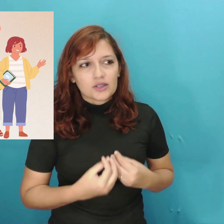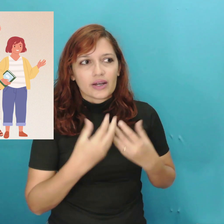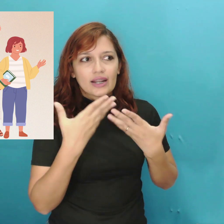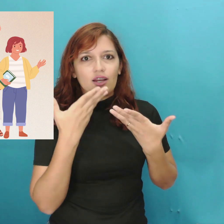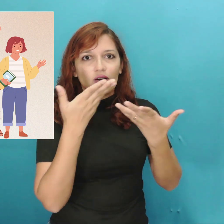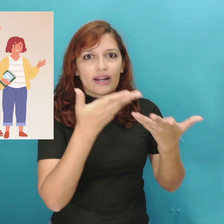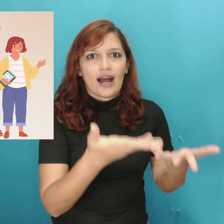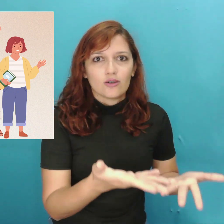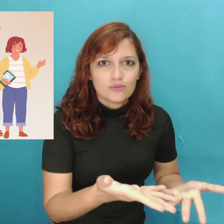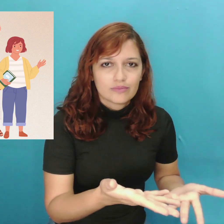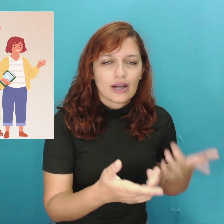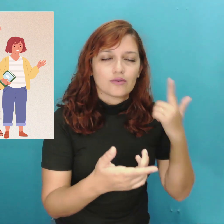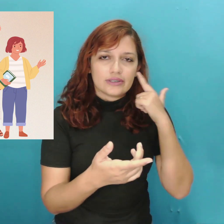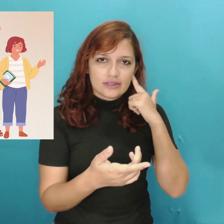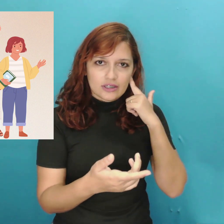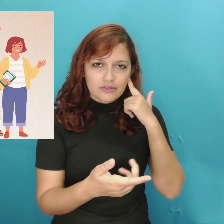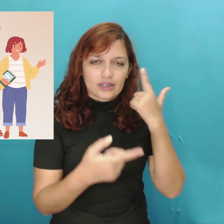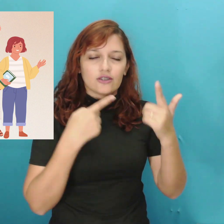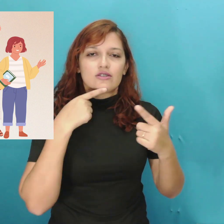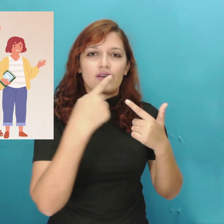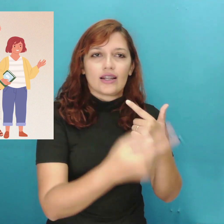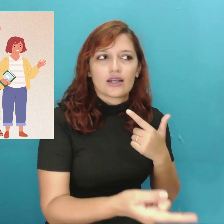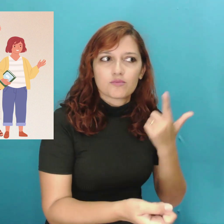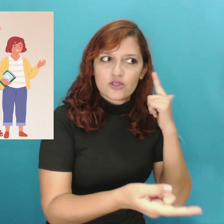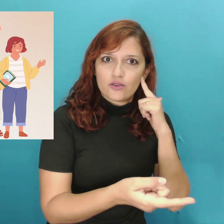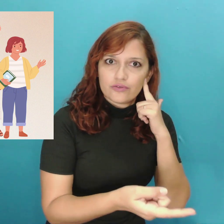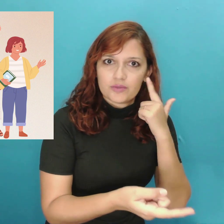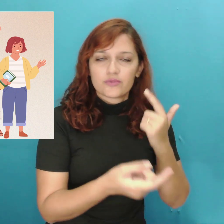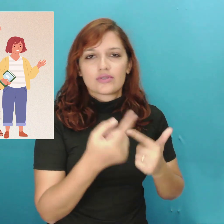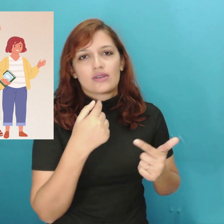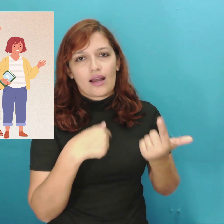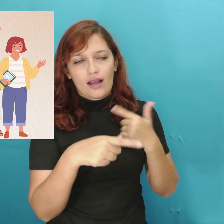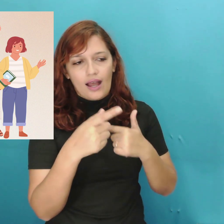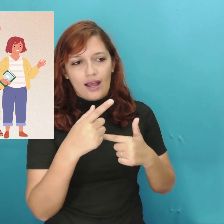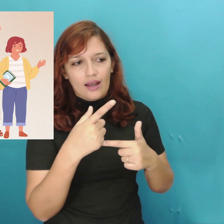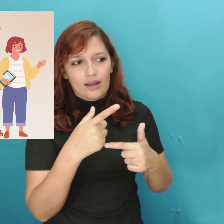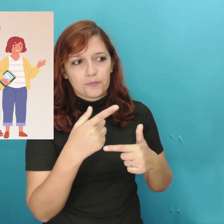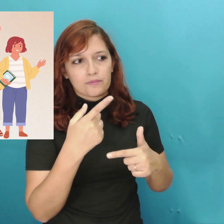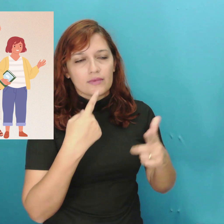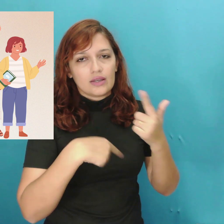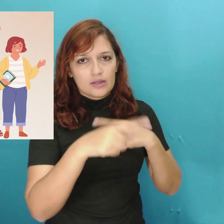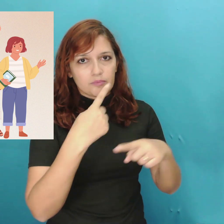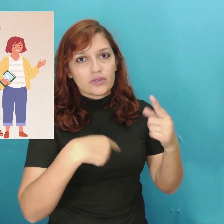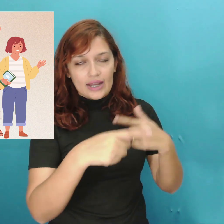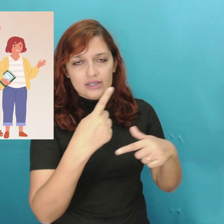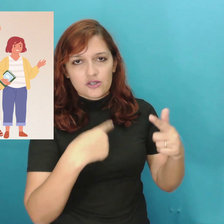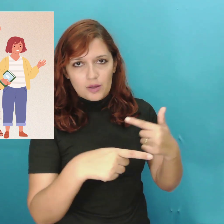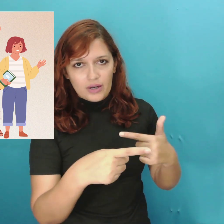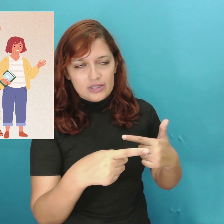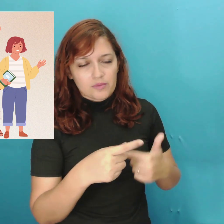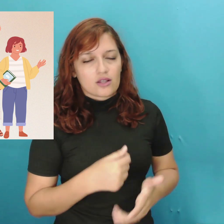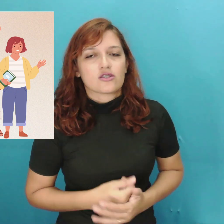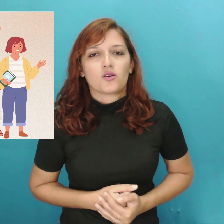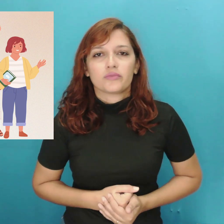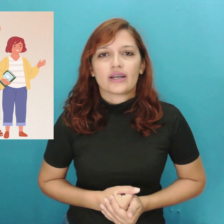ela é oral, auditiva, né? Nós falamos e ouvimos e assim estabelecemos a nossa